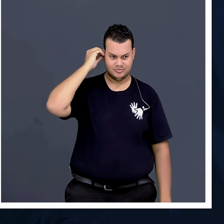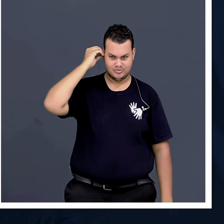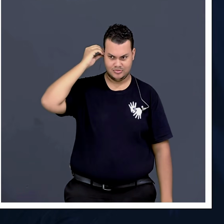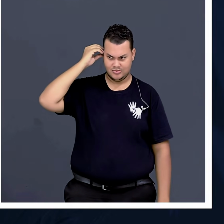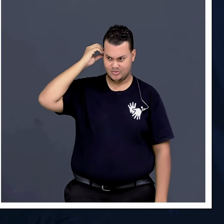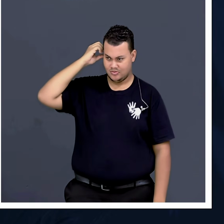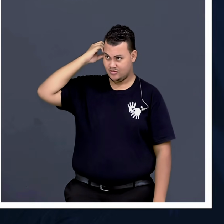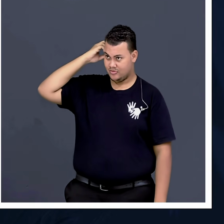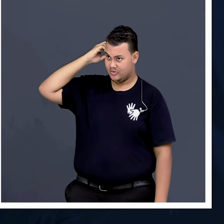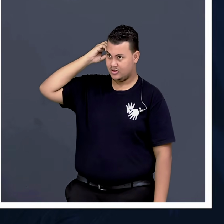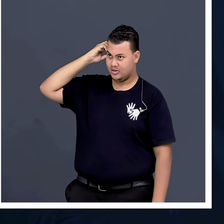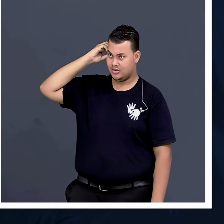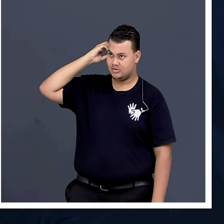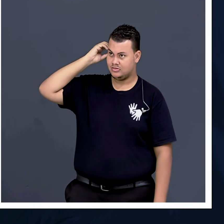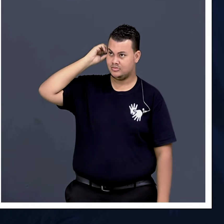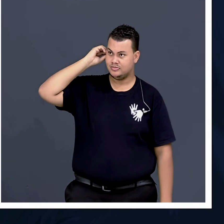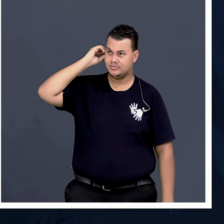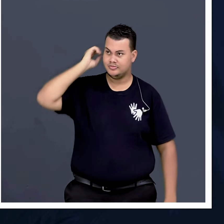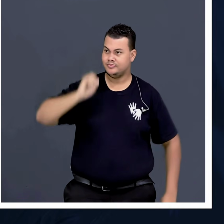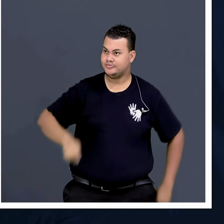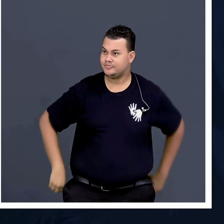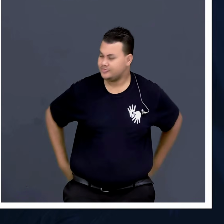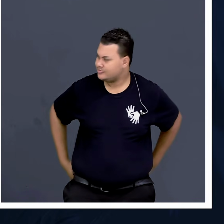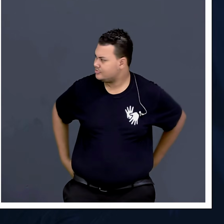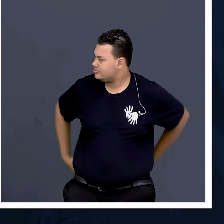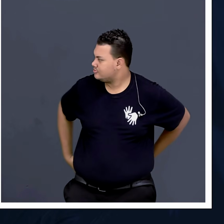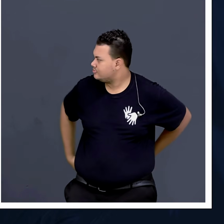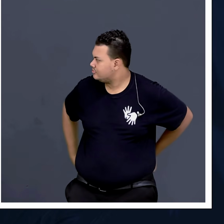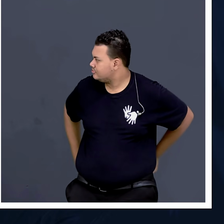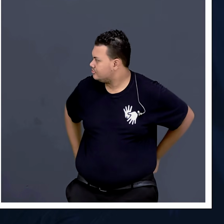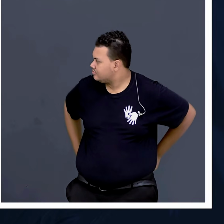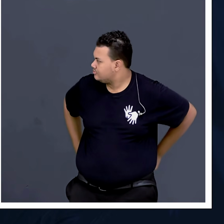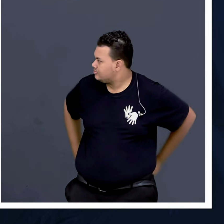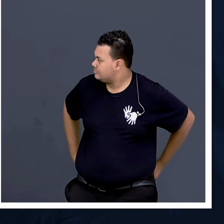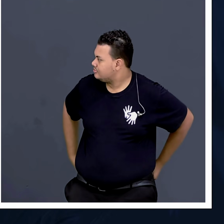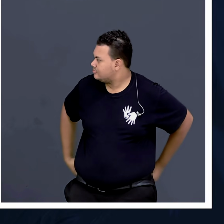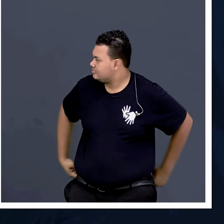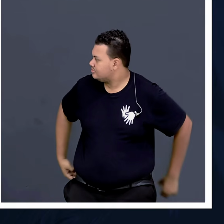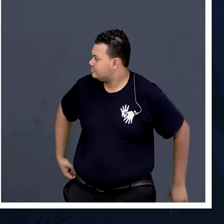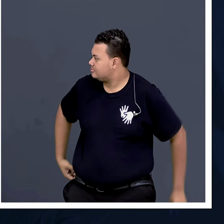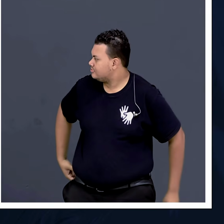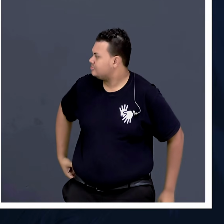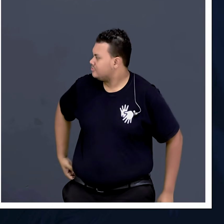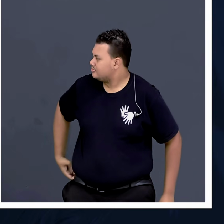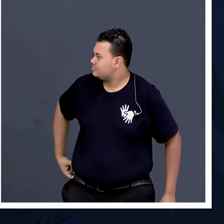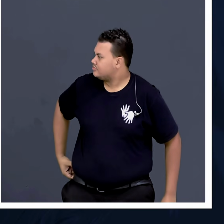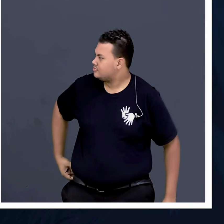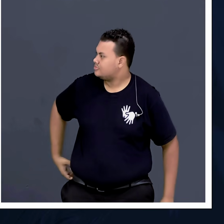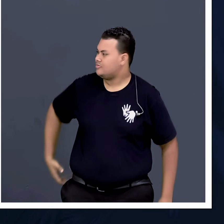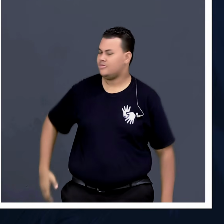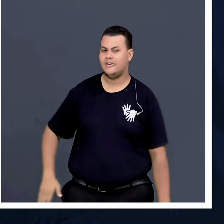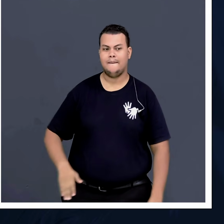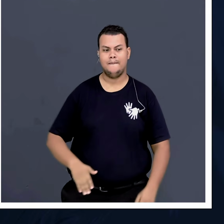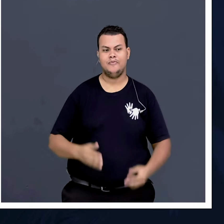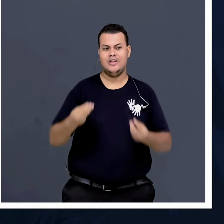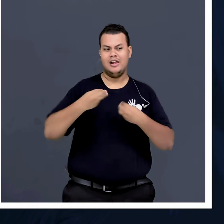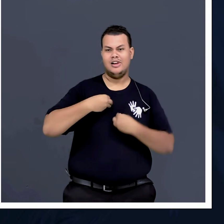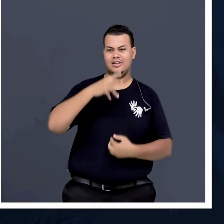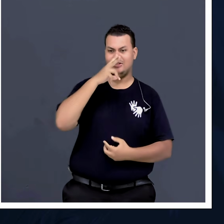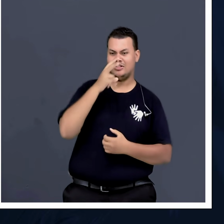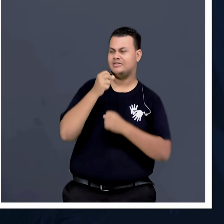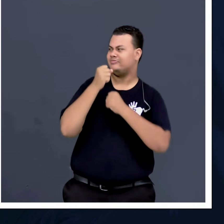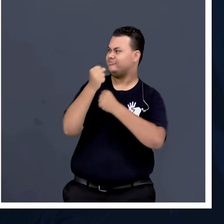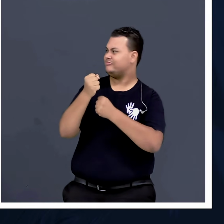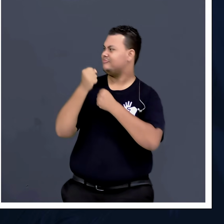vai mais sair de dentro do meu coração. A alegria do Senhor. Declare isso